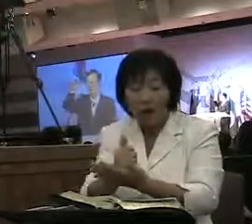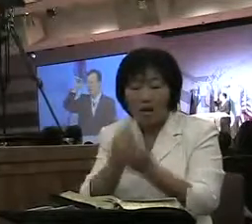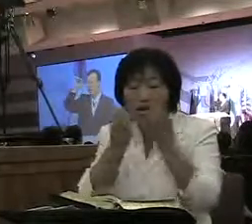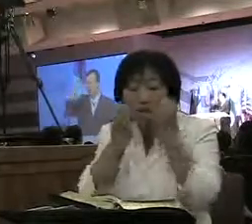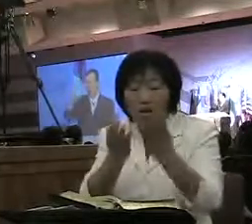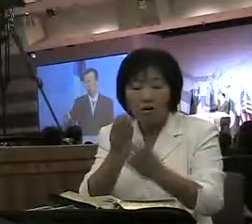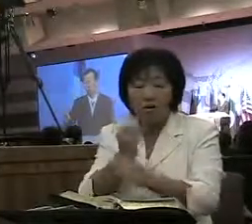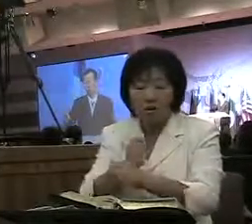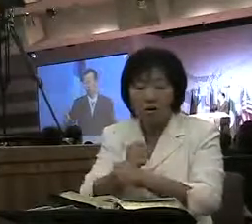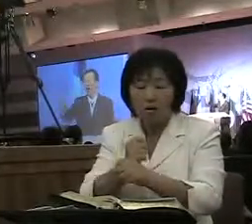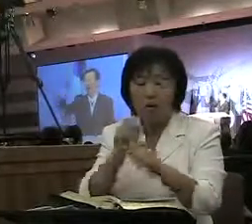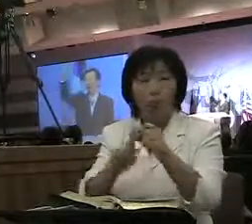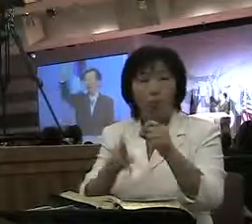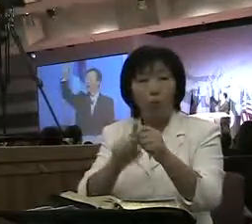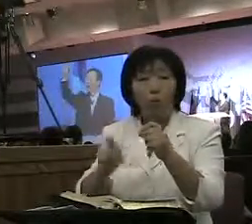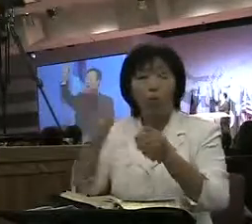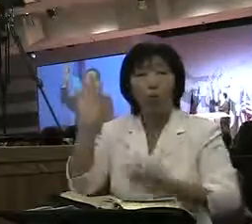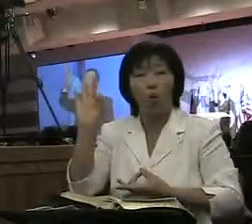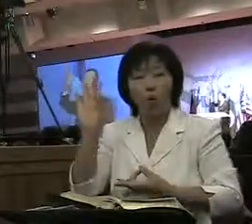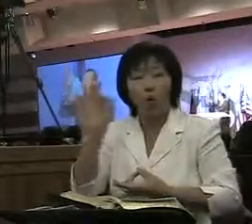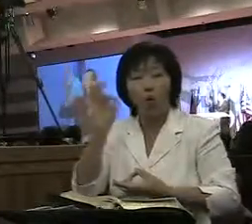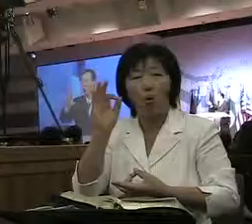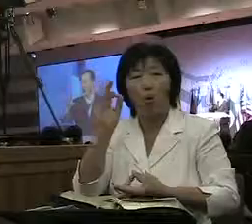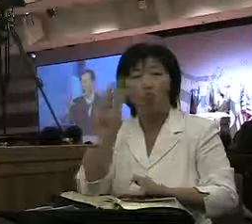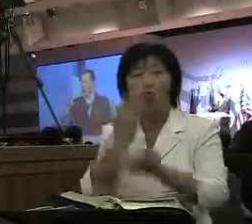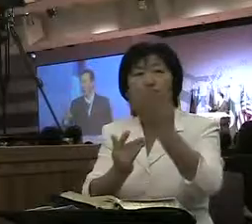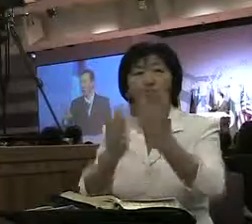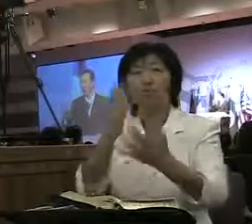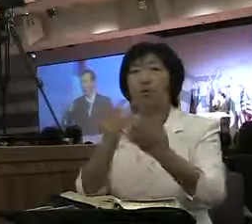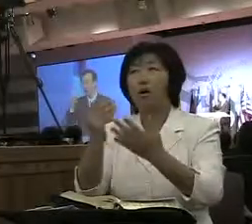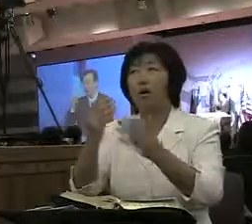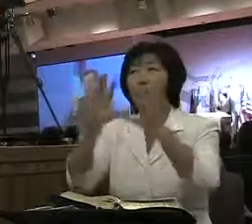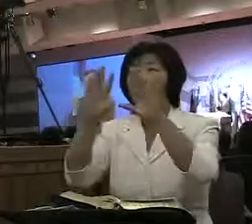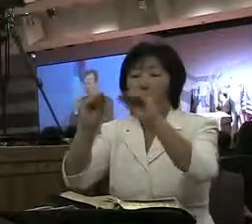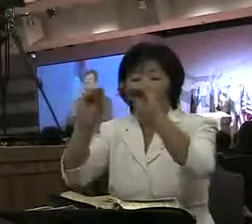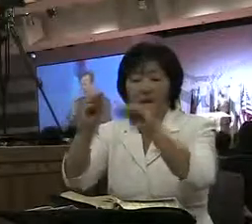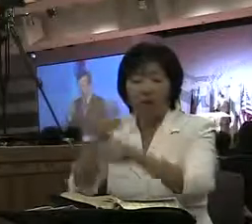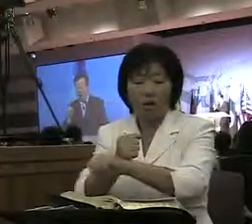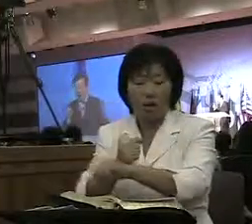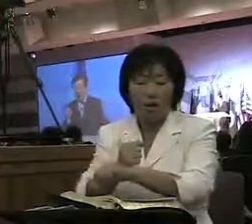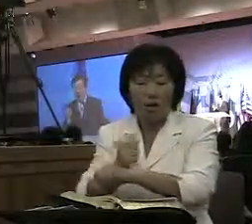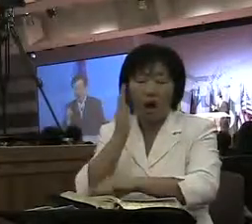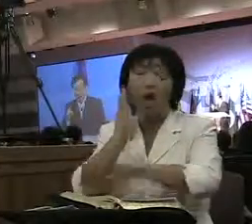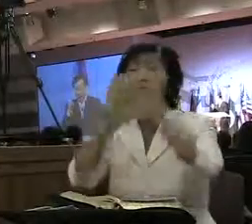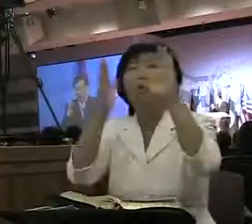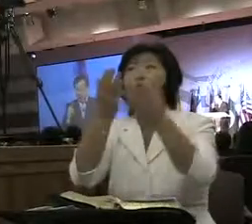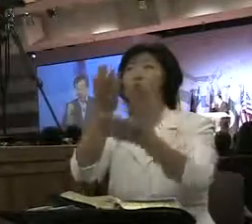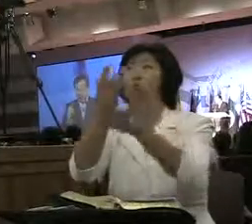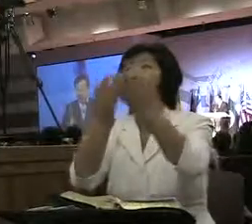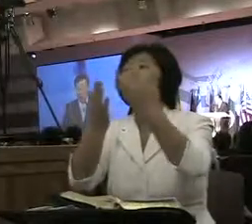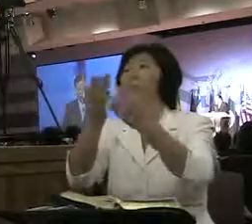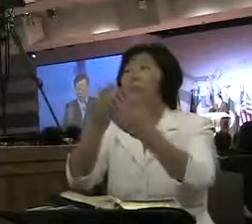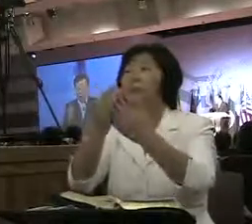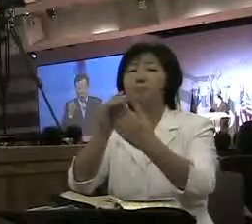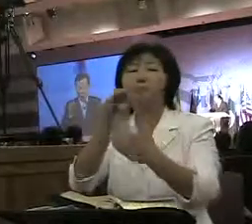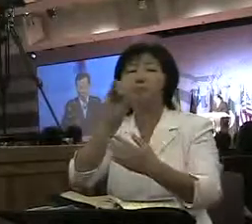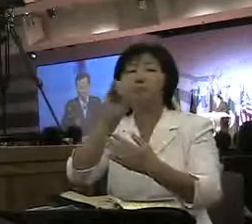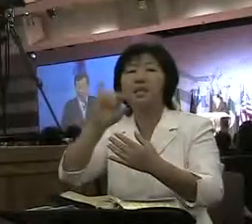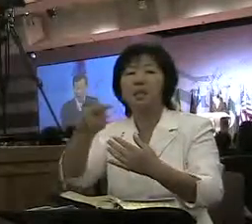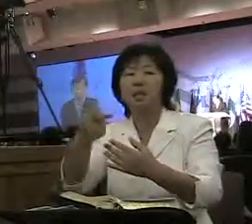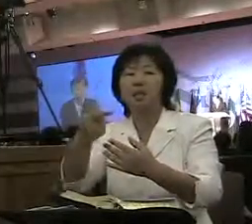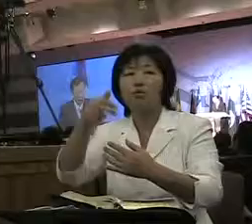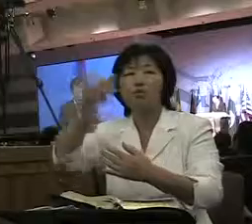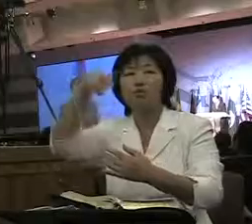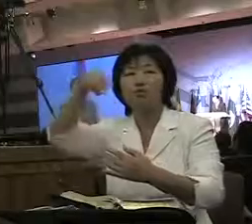우리 우상들을 태워주십니다. 하늘의 불로 오시는 거예요. 근데 그 하늘의 불이 그 핀 숯이